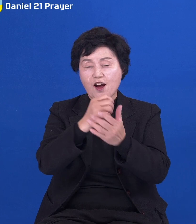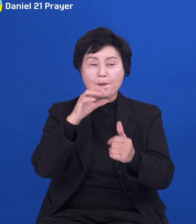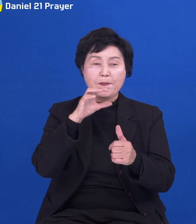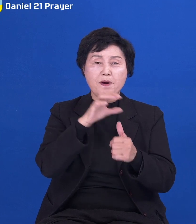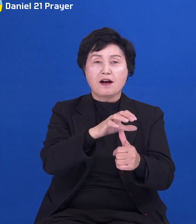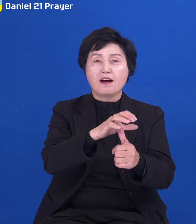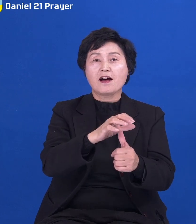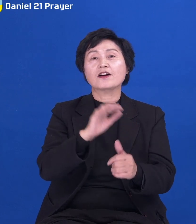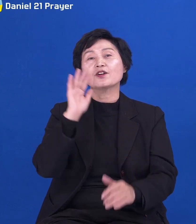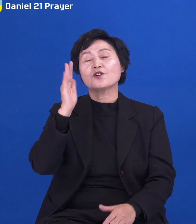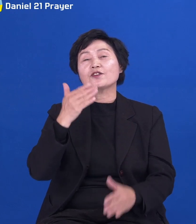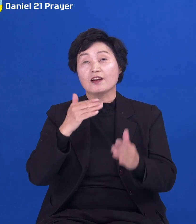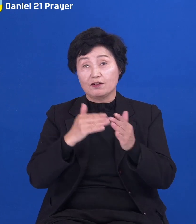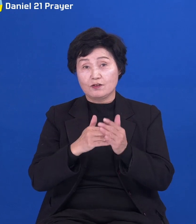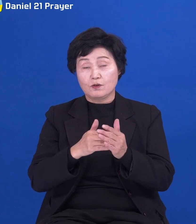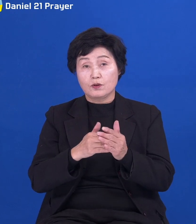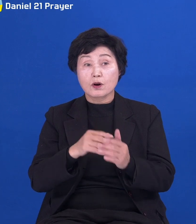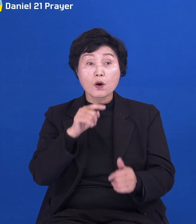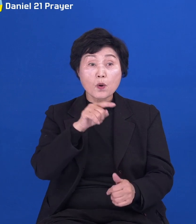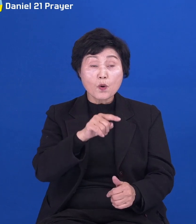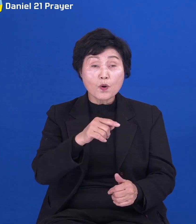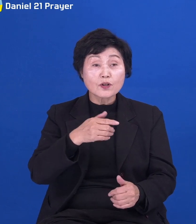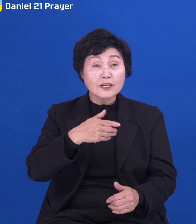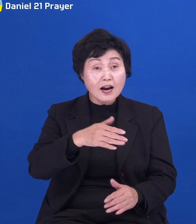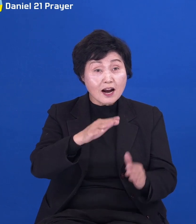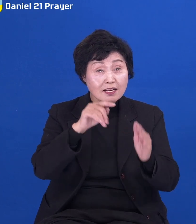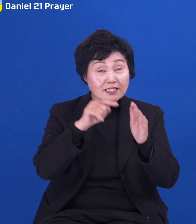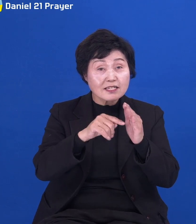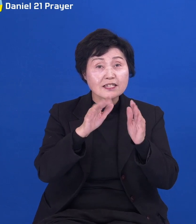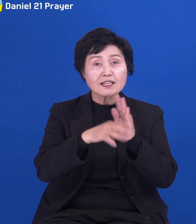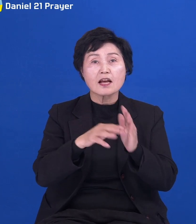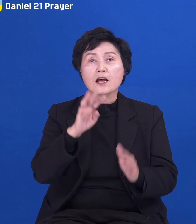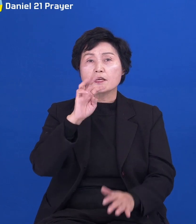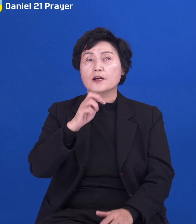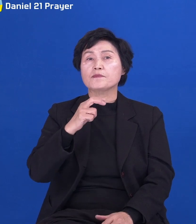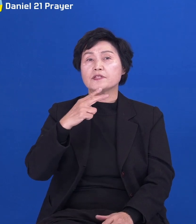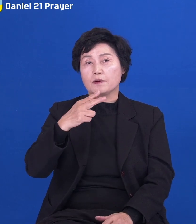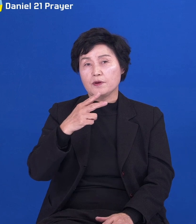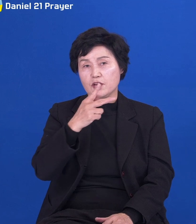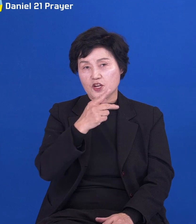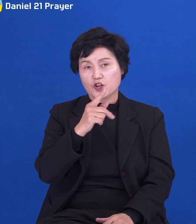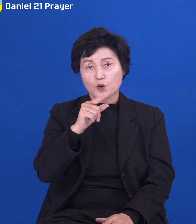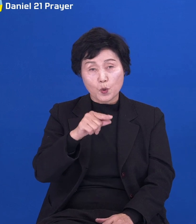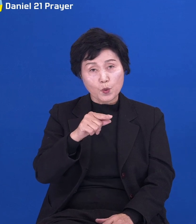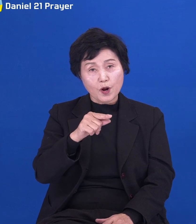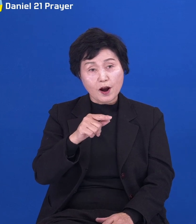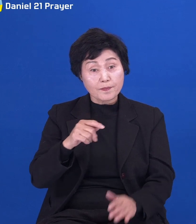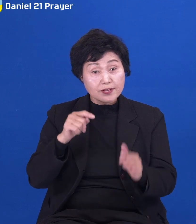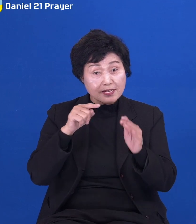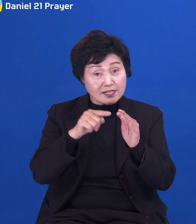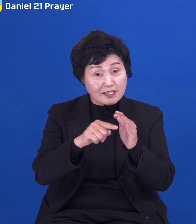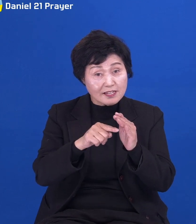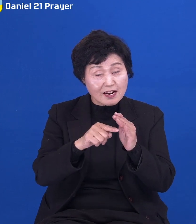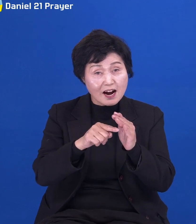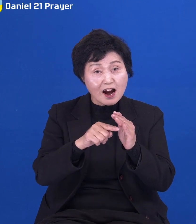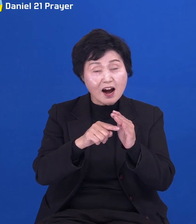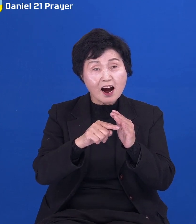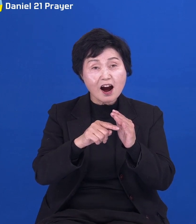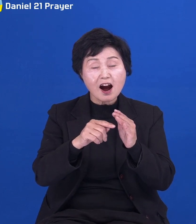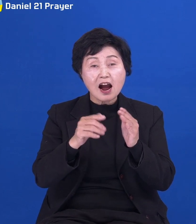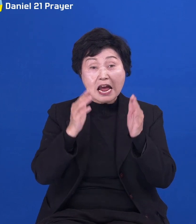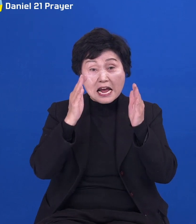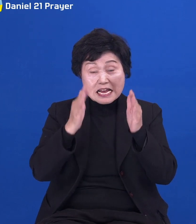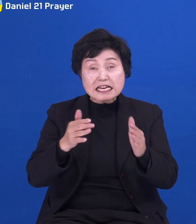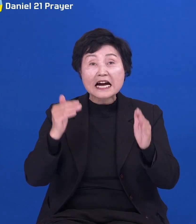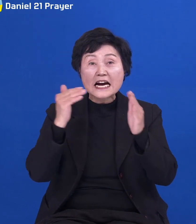제가 정거리 교화소에 갈 때는 몸무게가 32kg이었어요. 그렇게 들어갔다가 형을 다 마치고